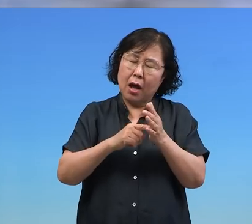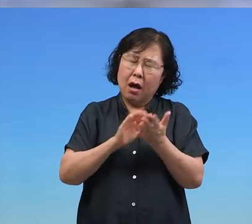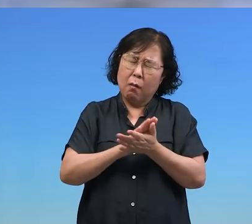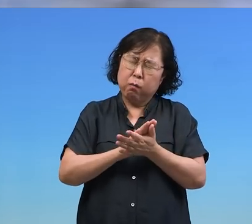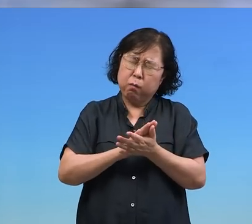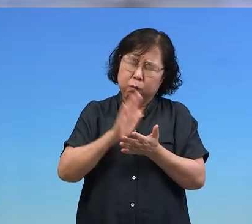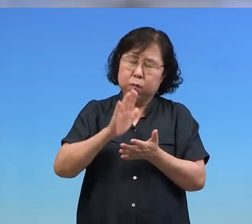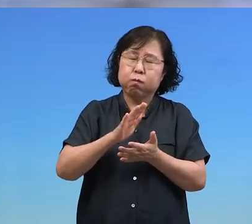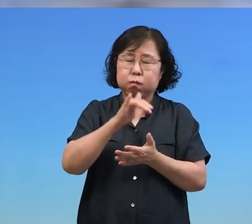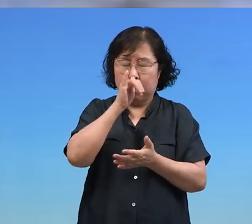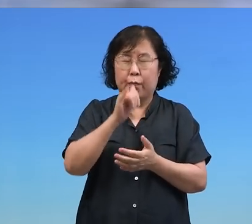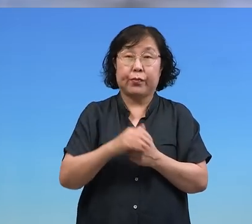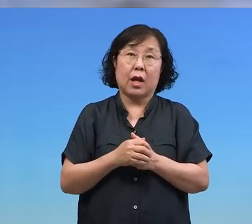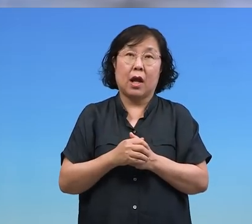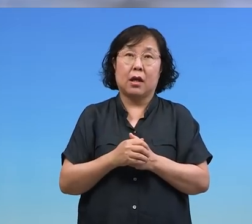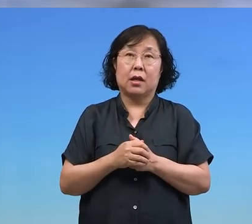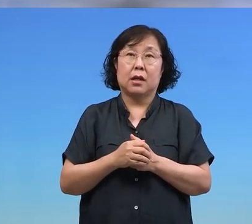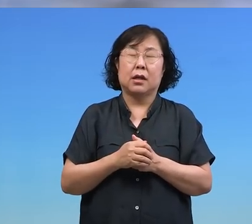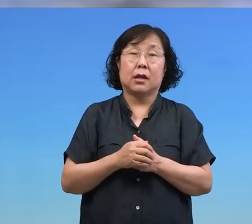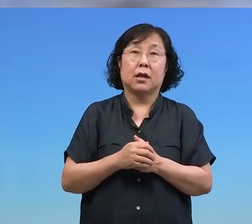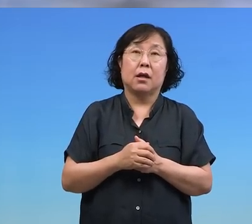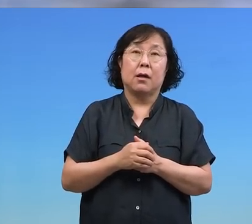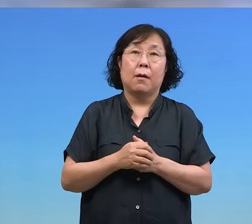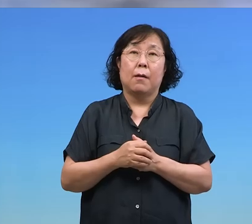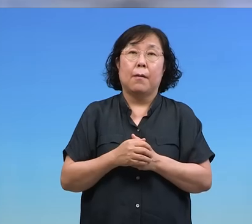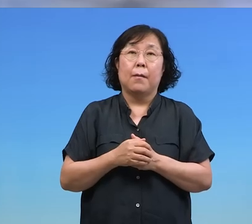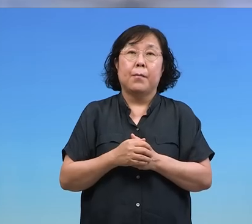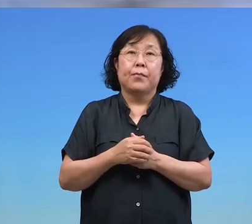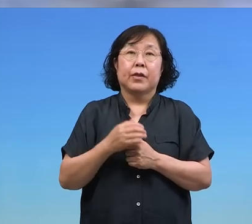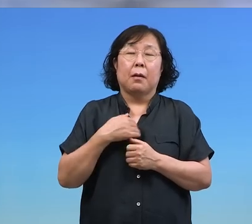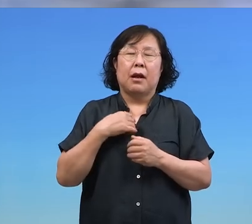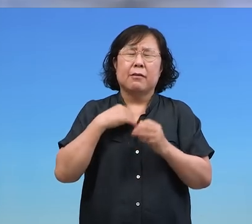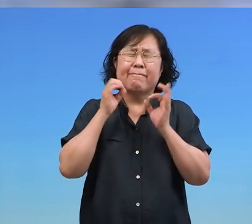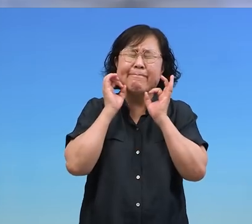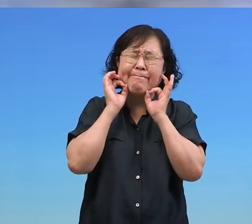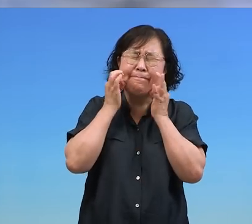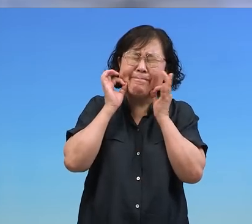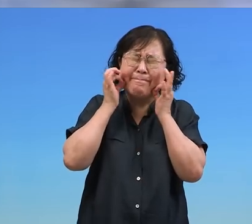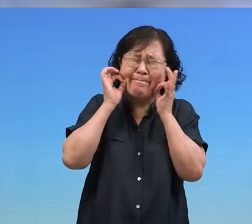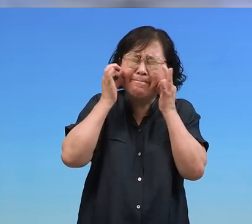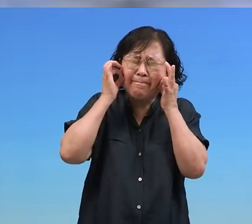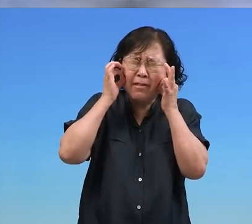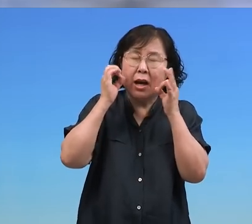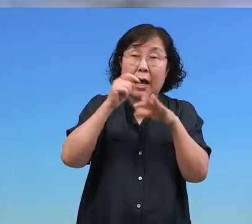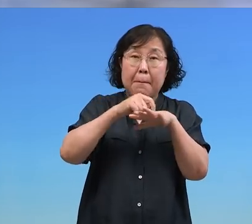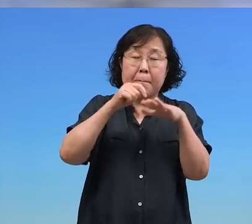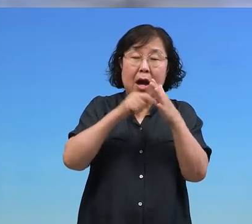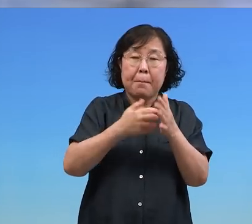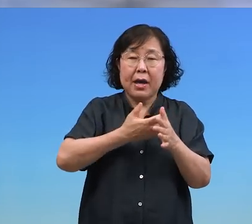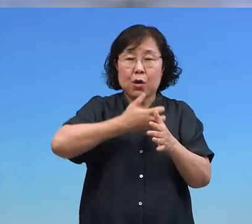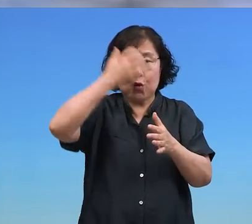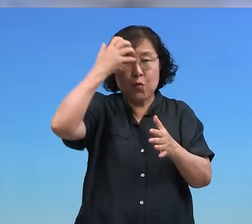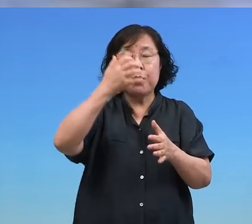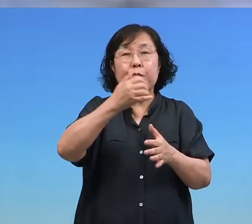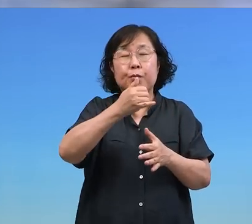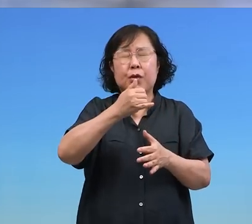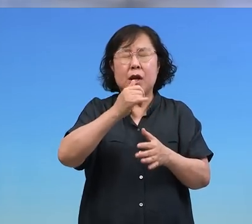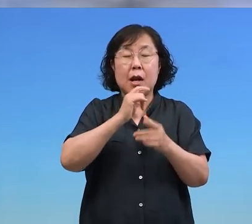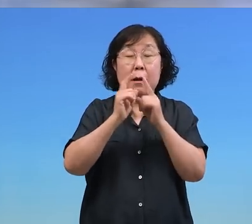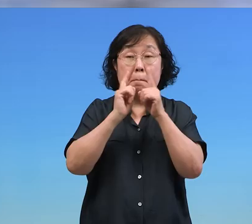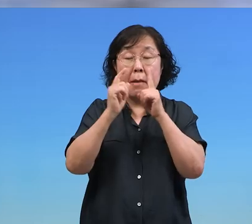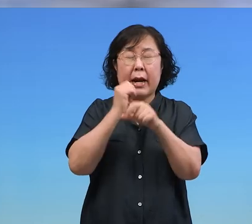뜨고 싶습니까 그러니까 그렇다 그러면서 절박한 마음의 꿈을 이렇게 밝힙니다 어떤